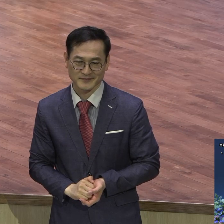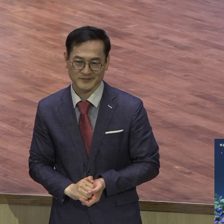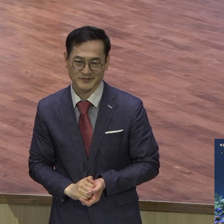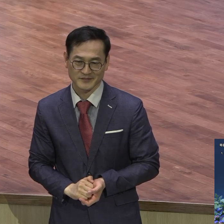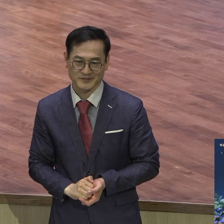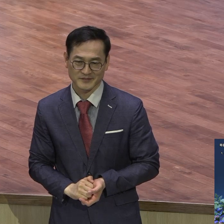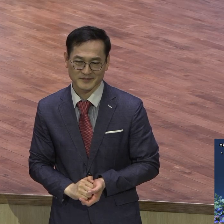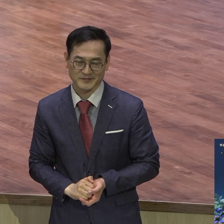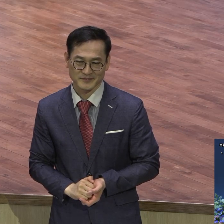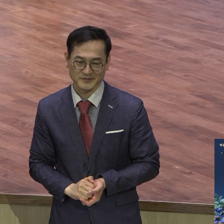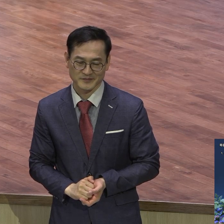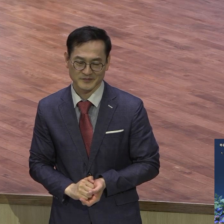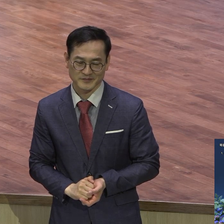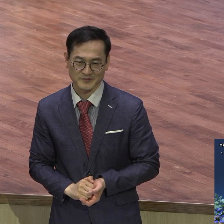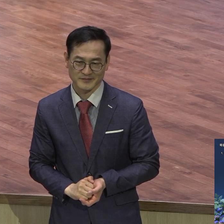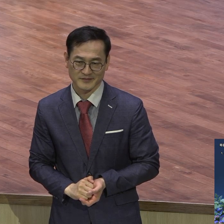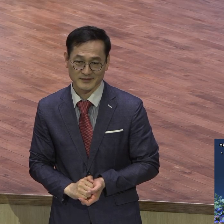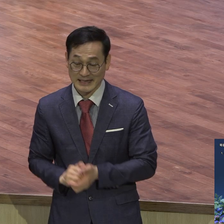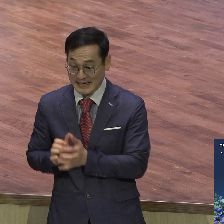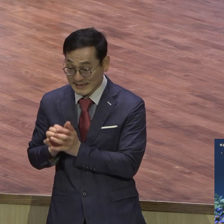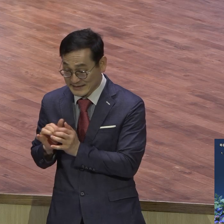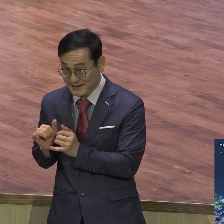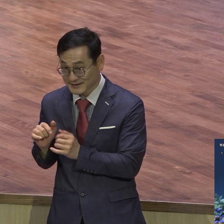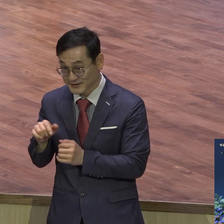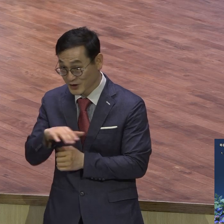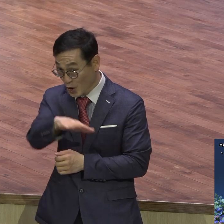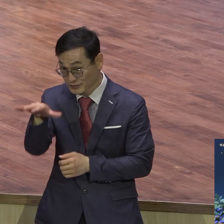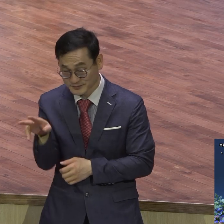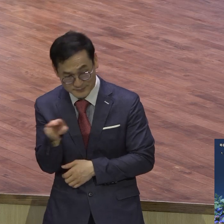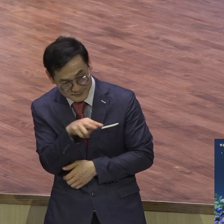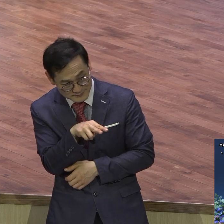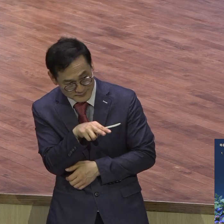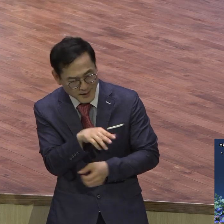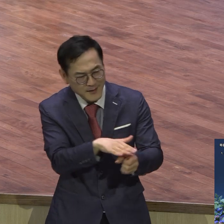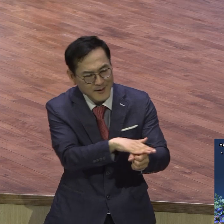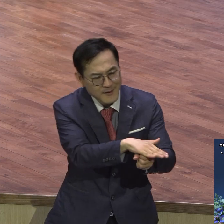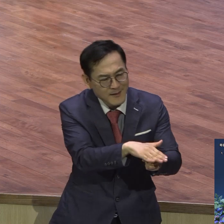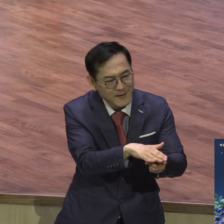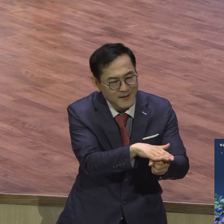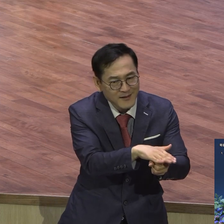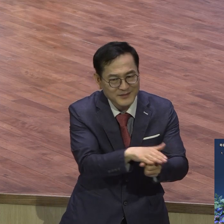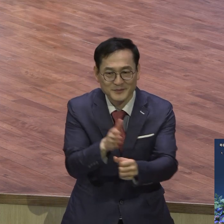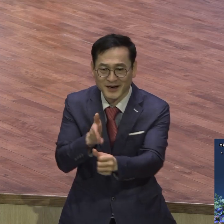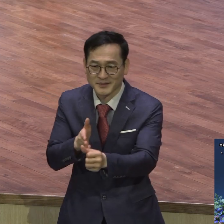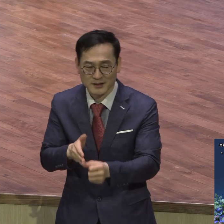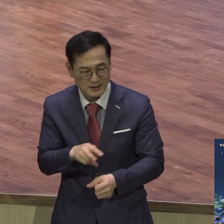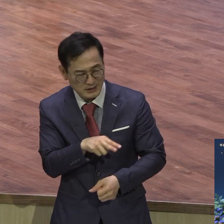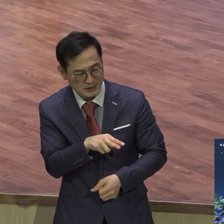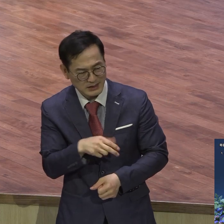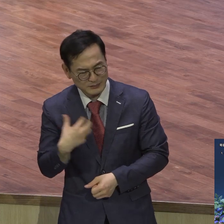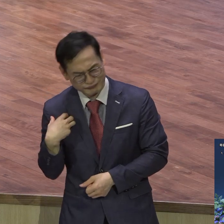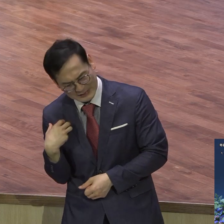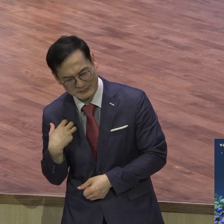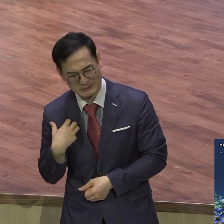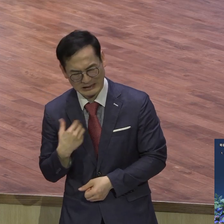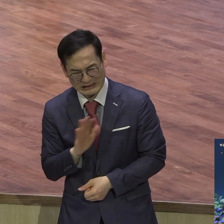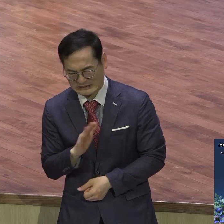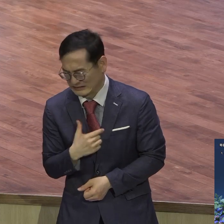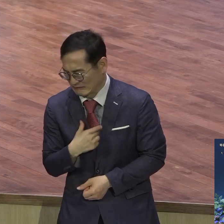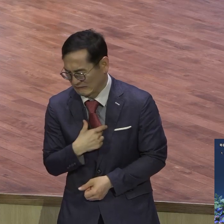사람이 사랑스럽기를 바랍니다. 사람이 부담되고 사람이 무섭고 사람이 피곤하고